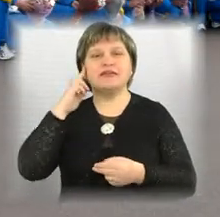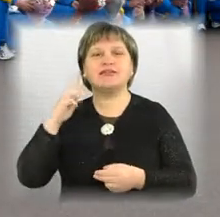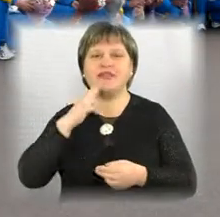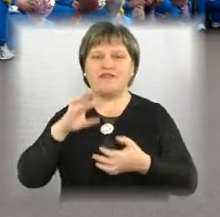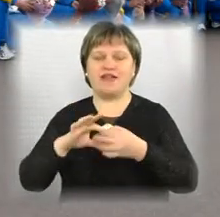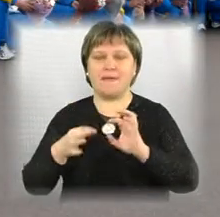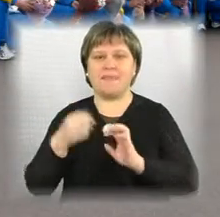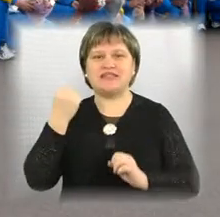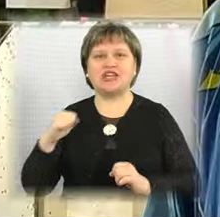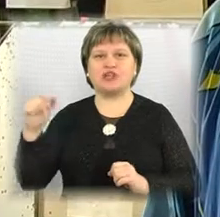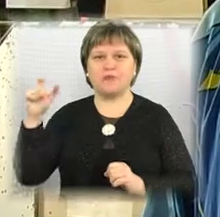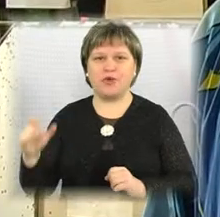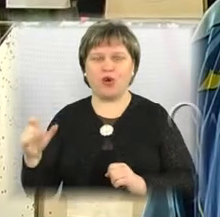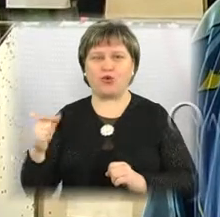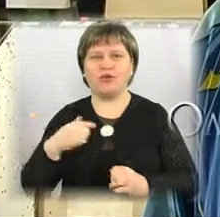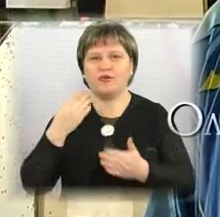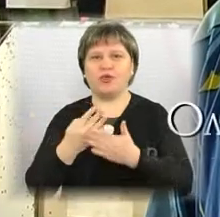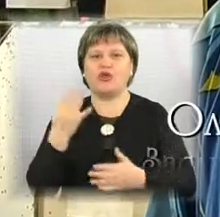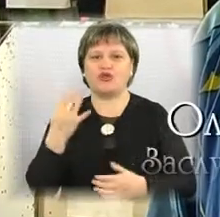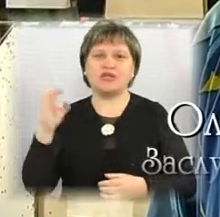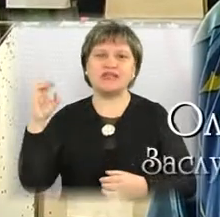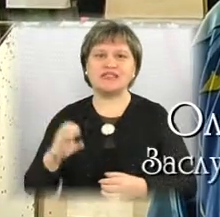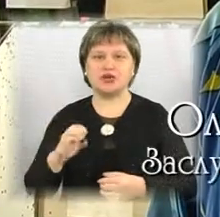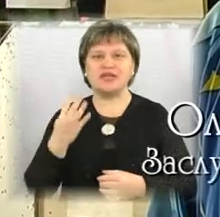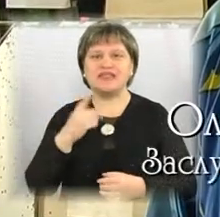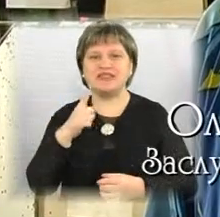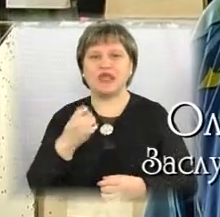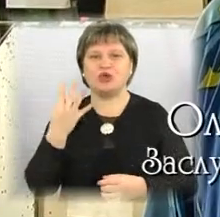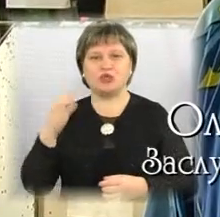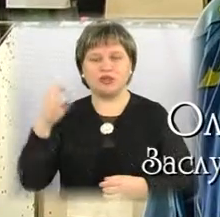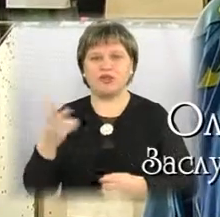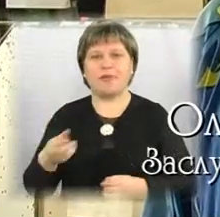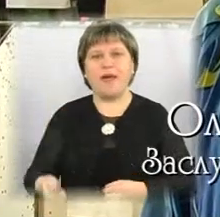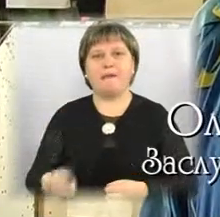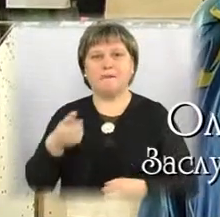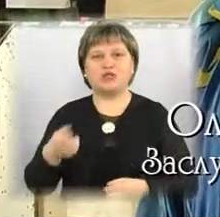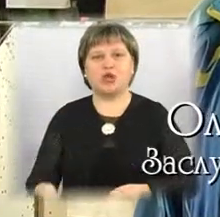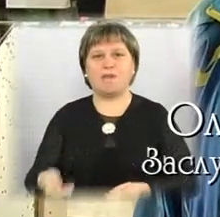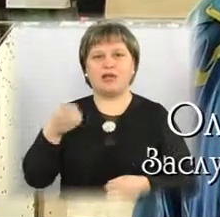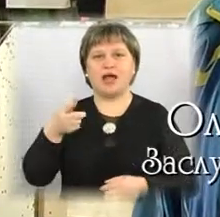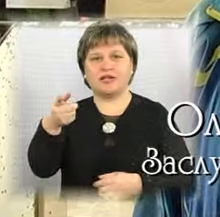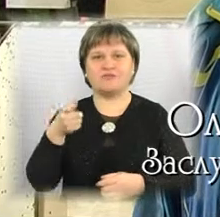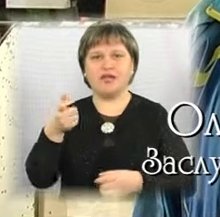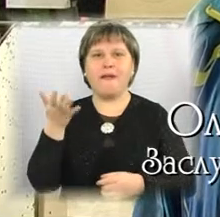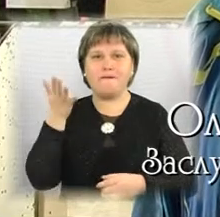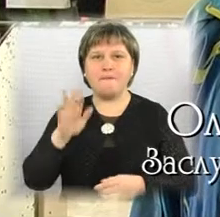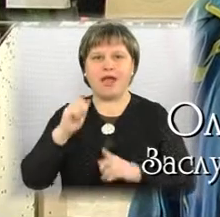пострілів по 5 мішеням відводиться 4 секунди. За 4 секунди треба підняти пістолет, зробити 5 пострілів в 5